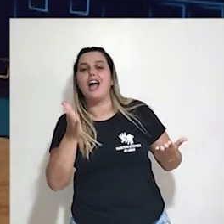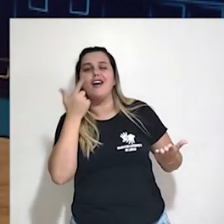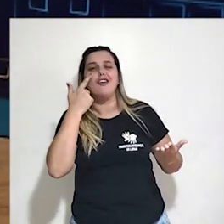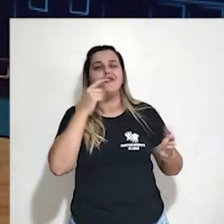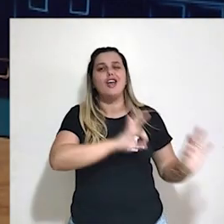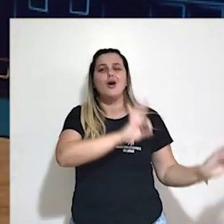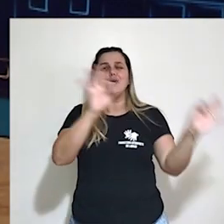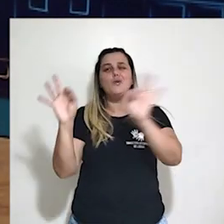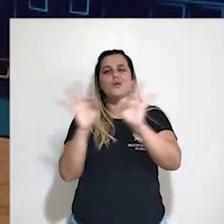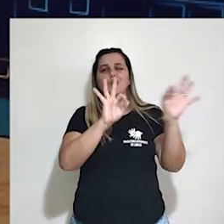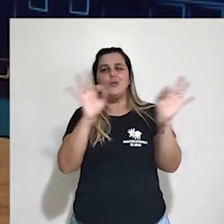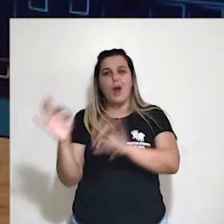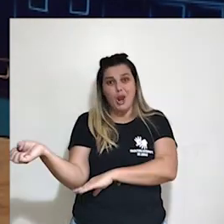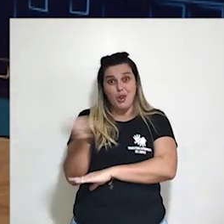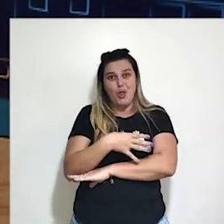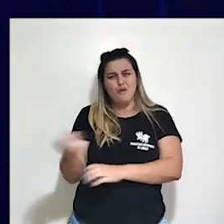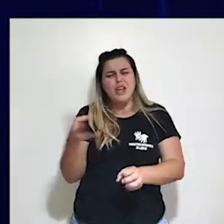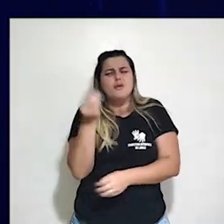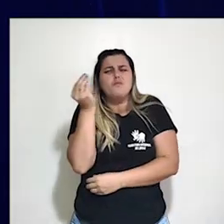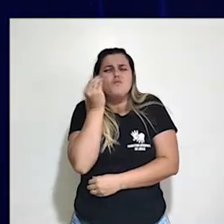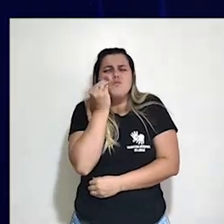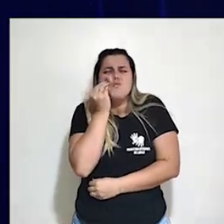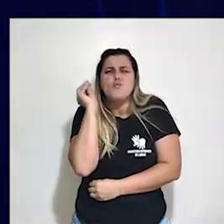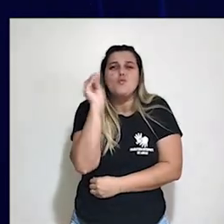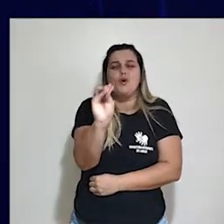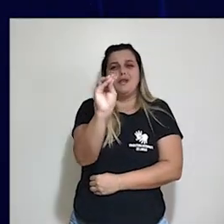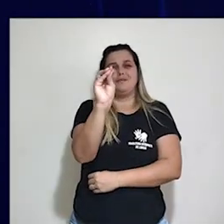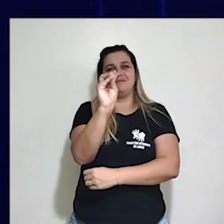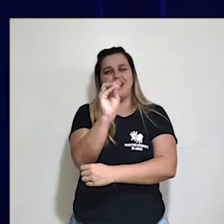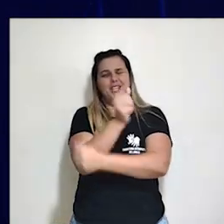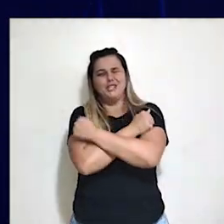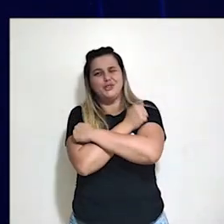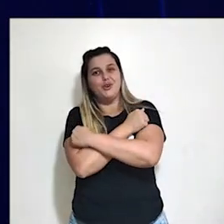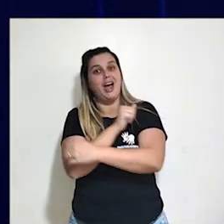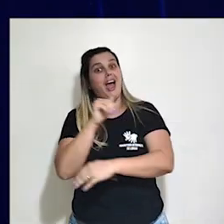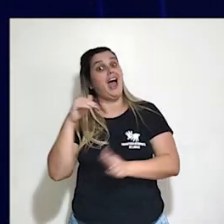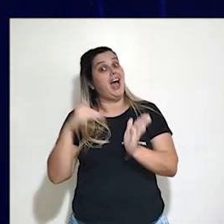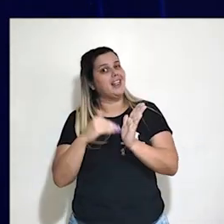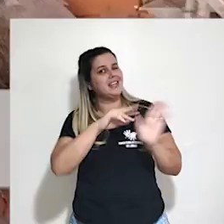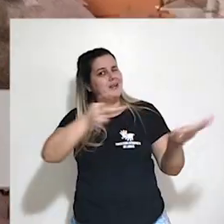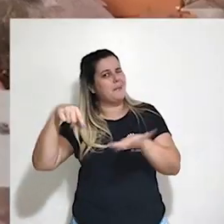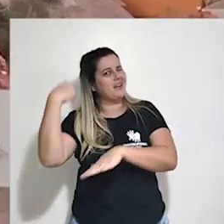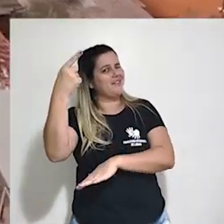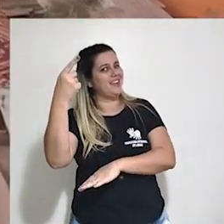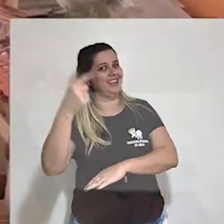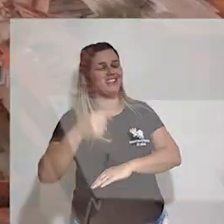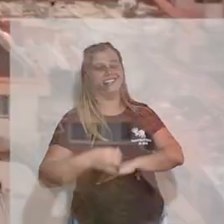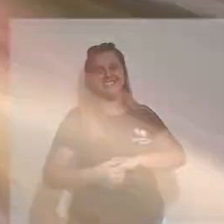os bastidores e muitas novidades. Um super beijão e até a próxima!